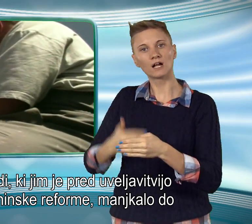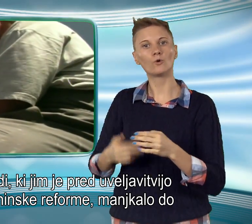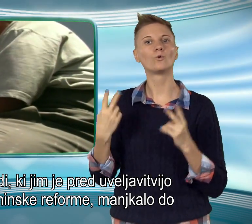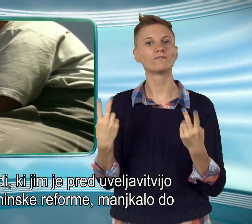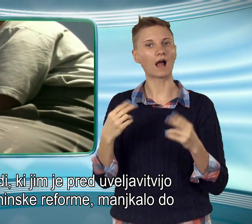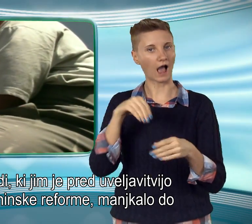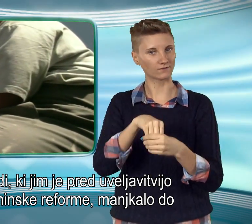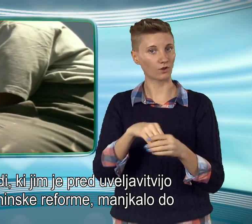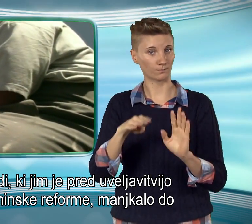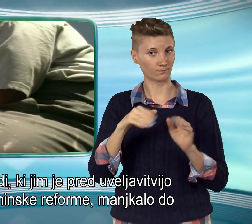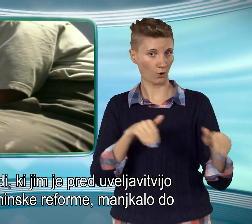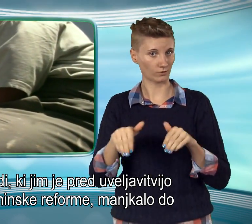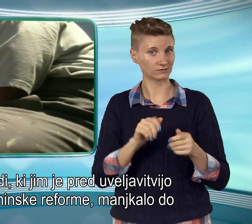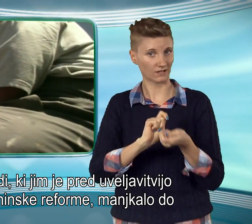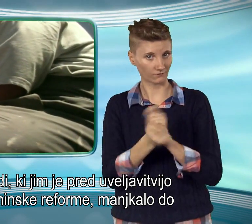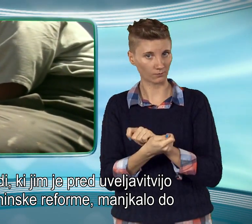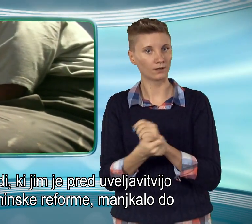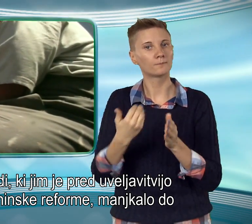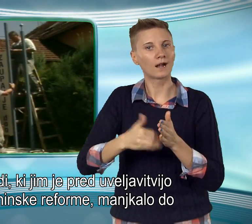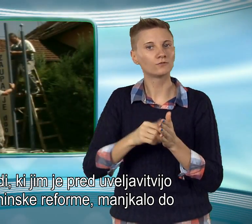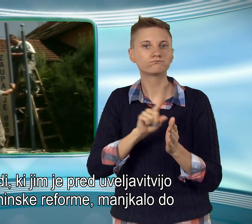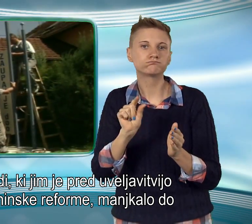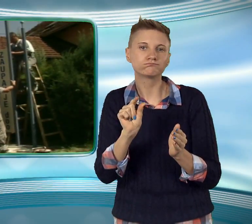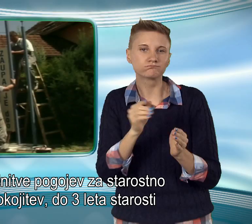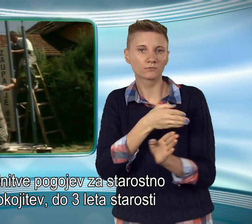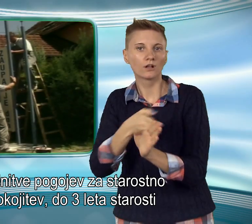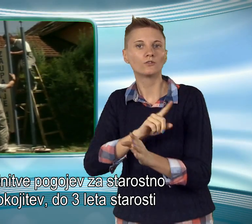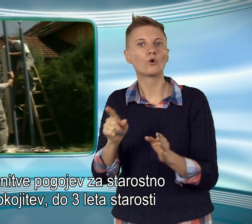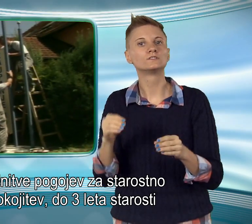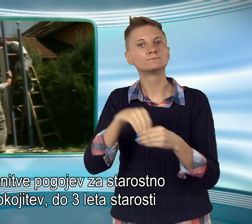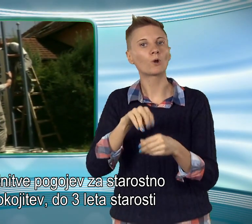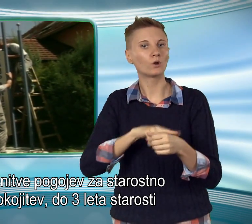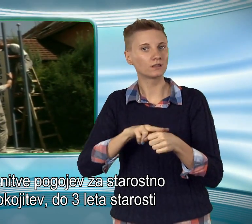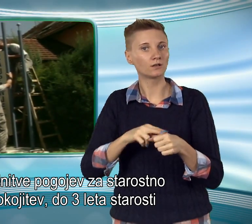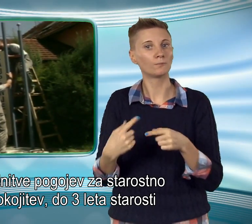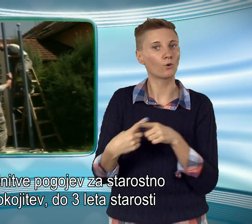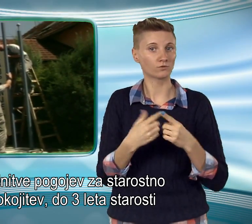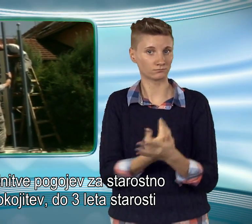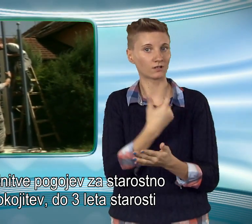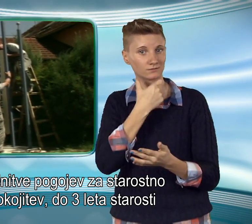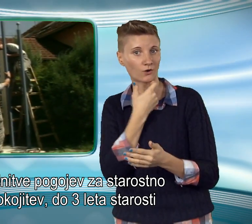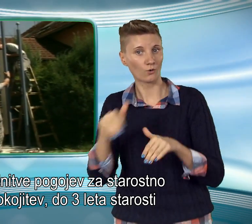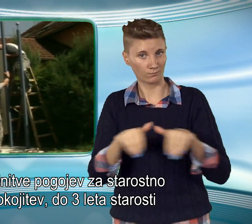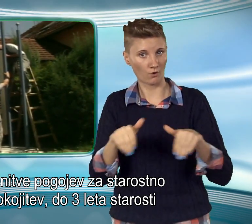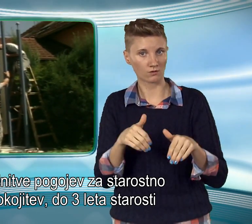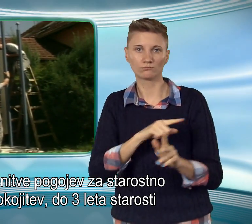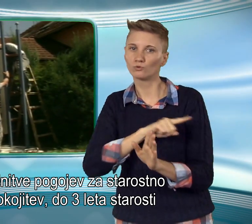pokojninske reforme manjkalo do izpolnitve pogojev za starostno upokojitev do 3 leta starosti ali pokojninske dobe.